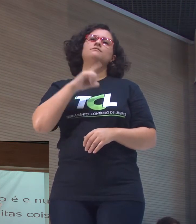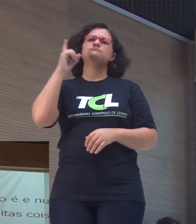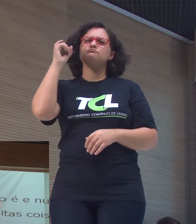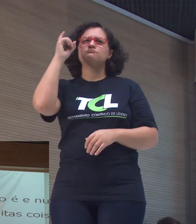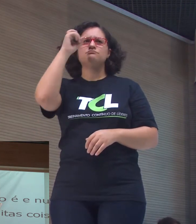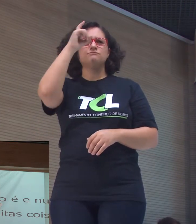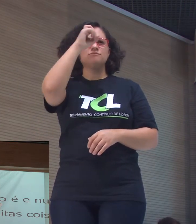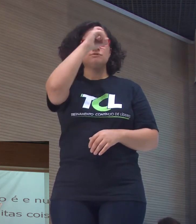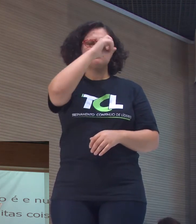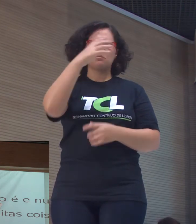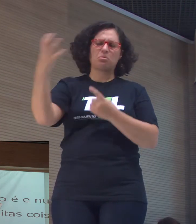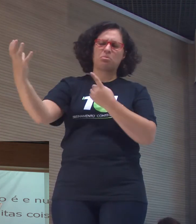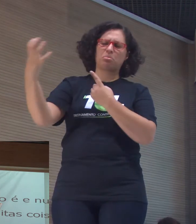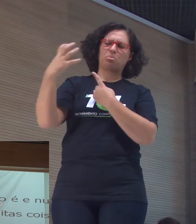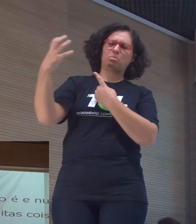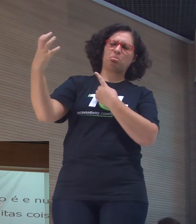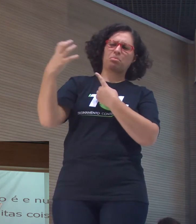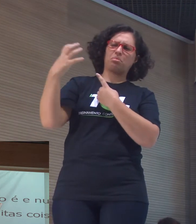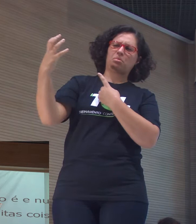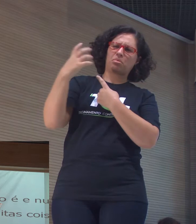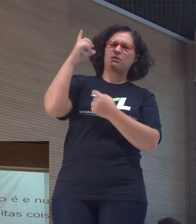conspiram contra ela.